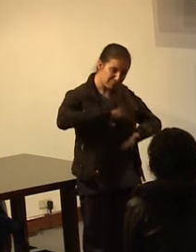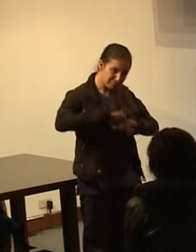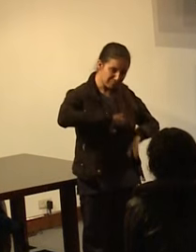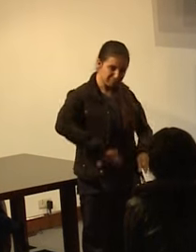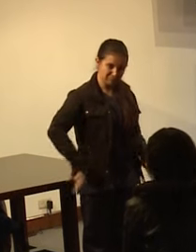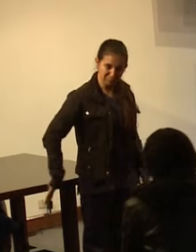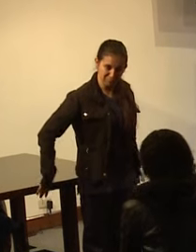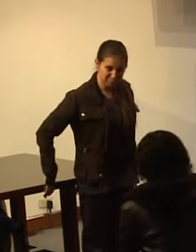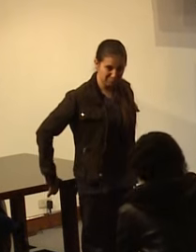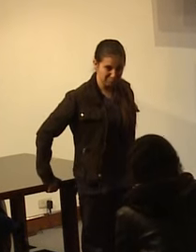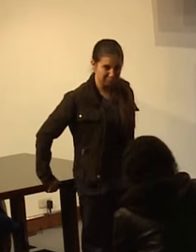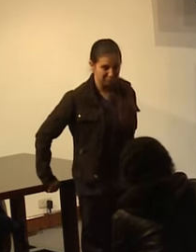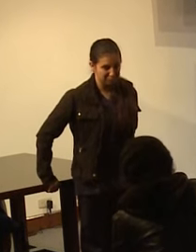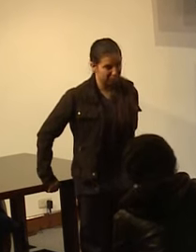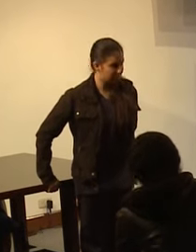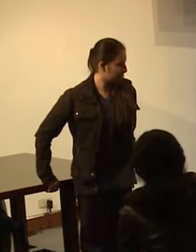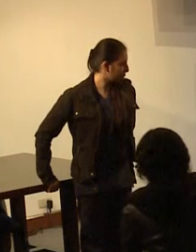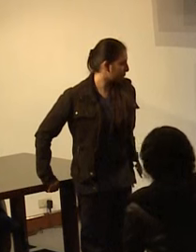Es como de calma.